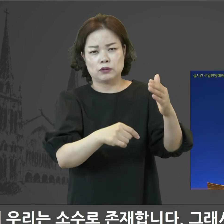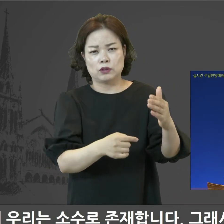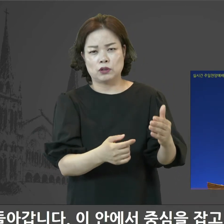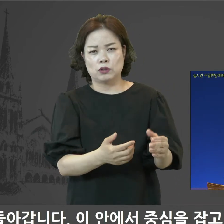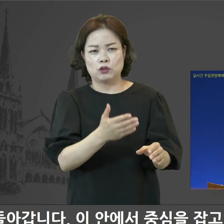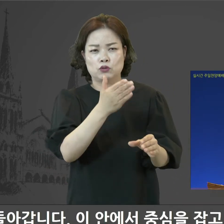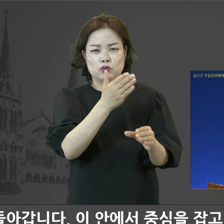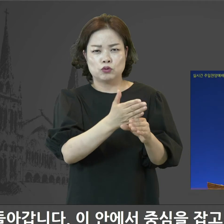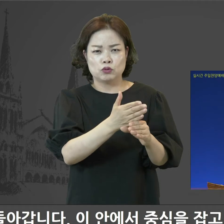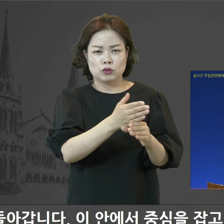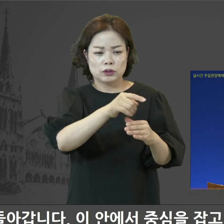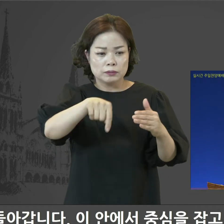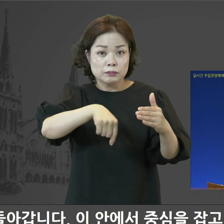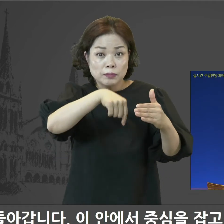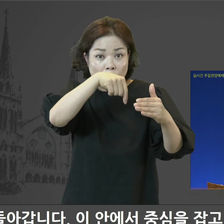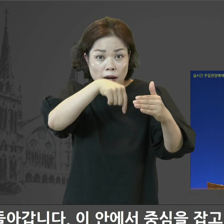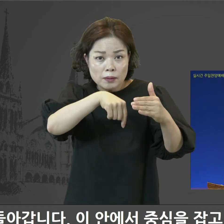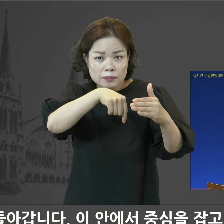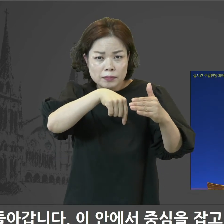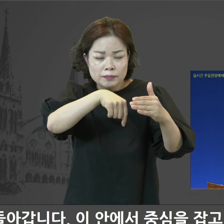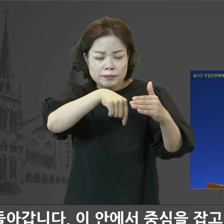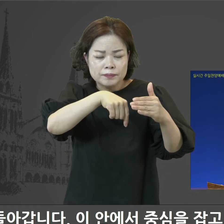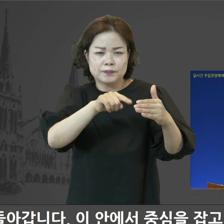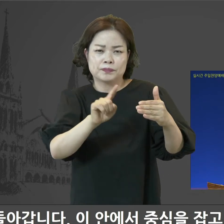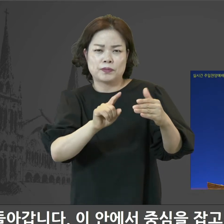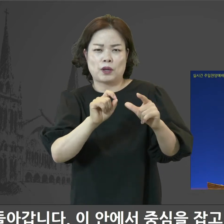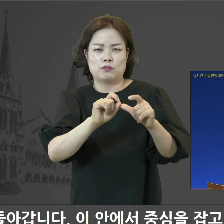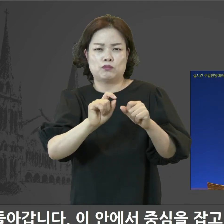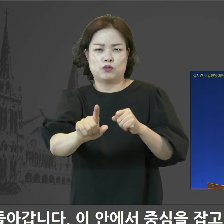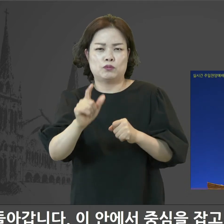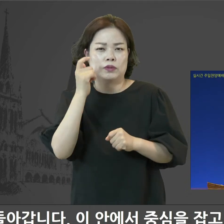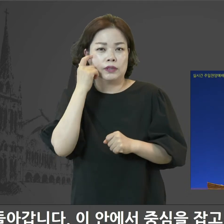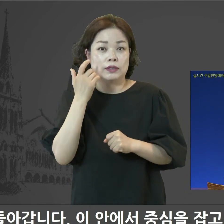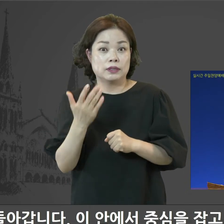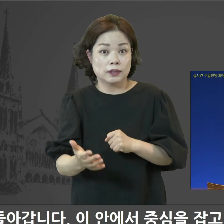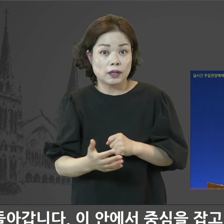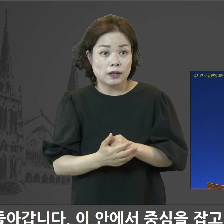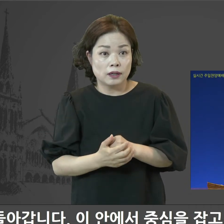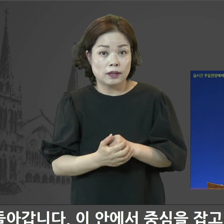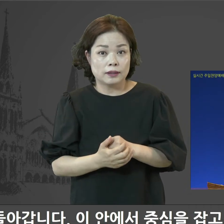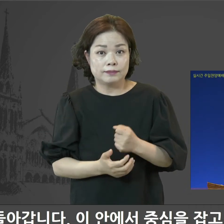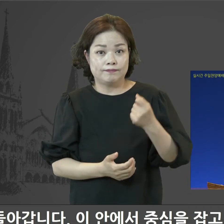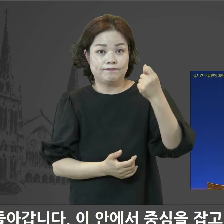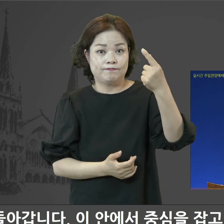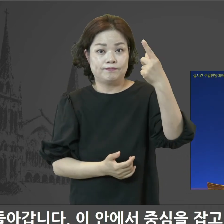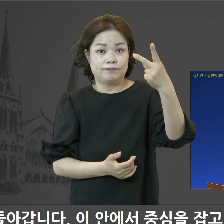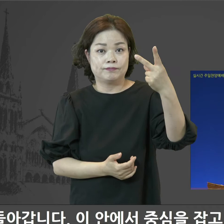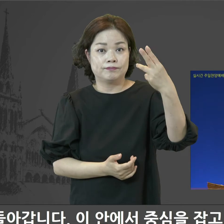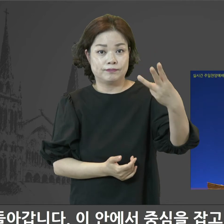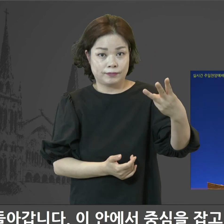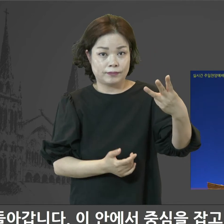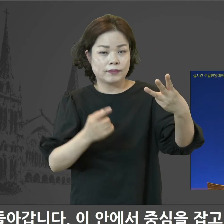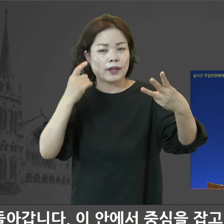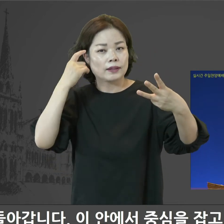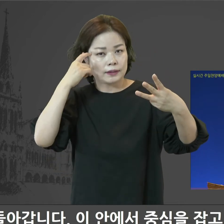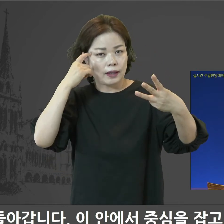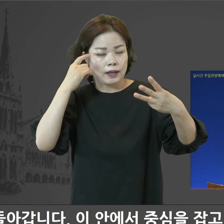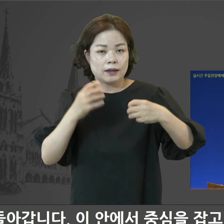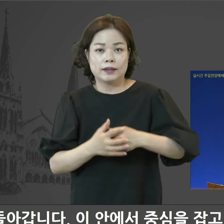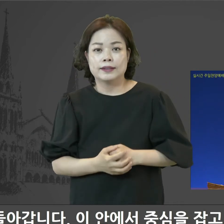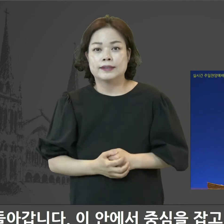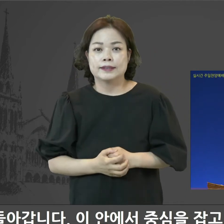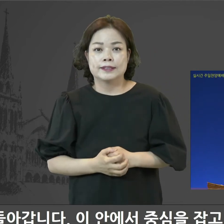중심 잡기가 필요한 부분은 과연 어떤 부분이 있을까? 크게 세 가지를 한번 생각해